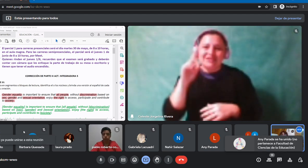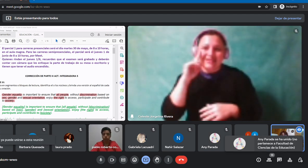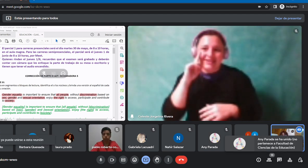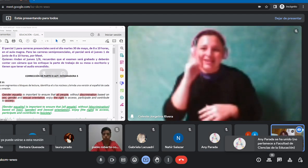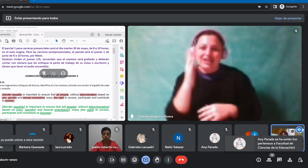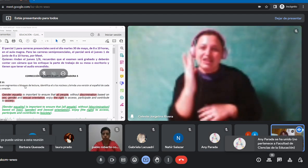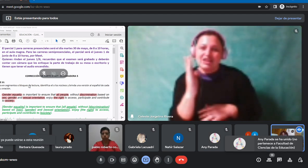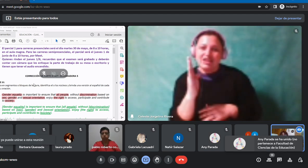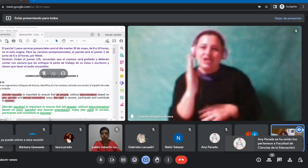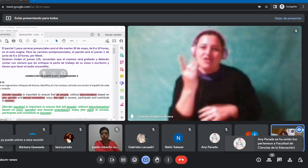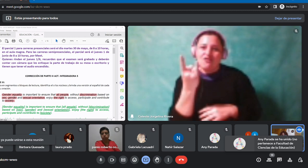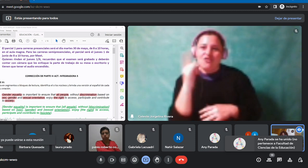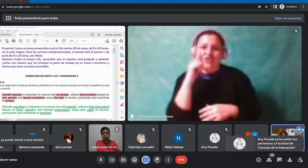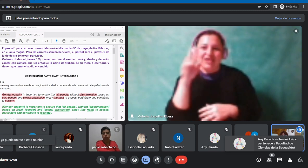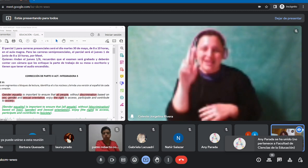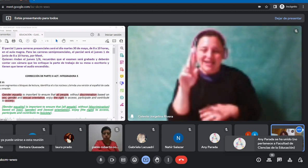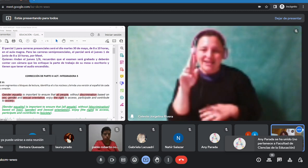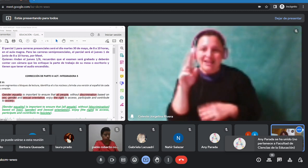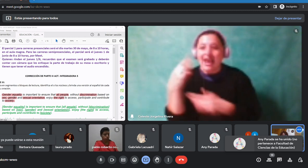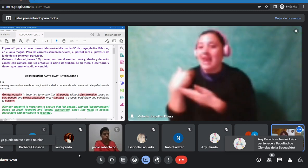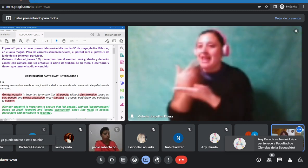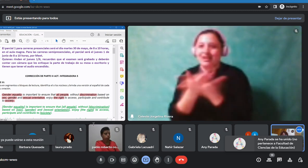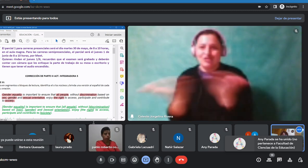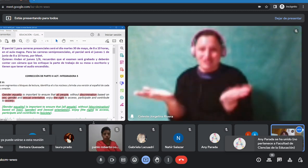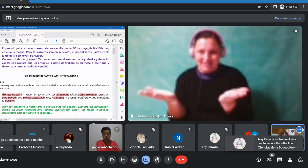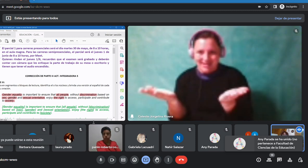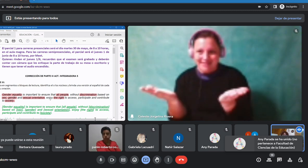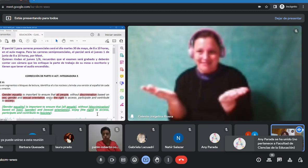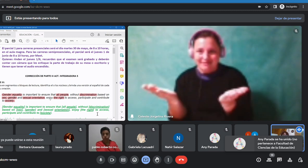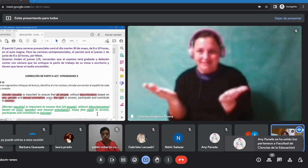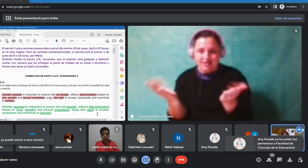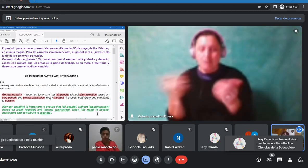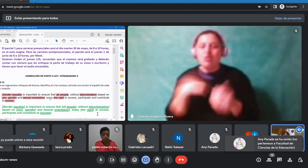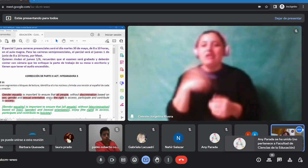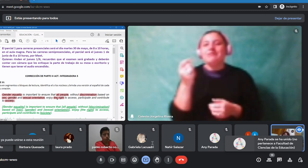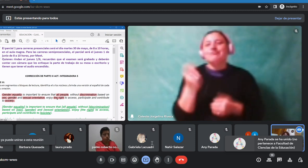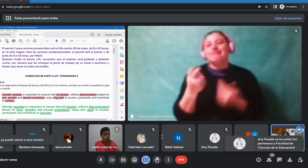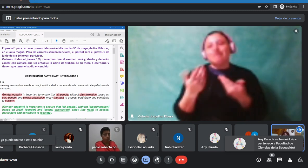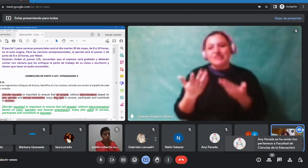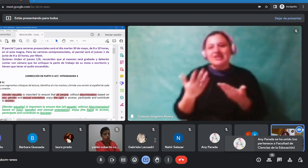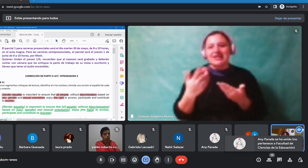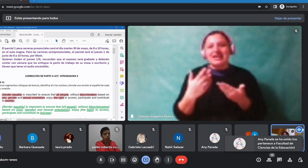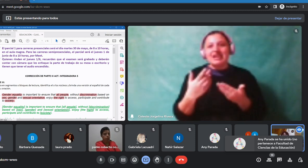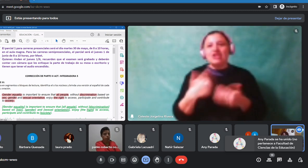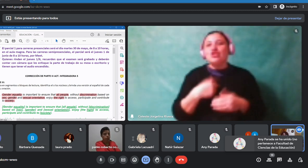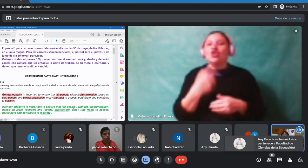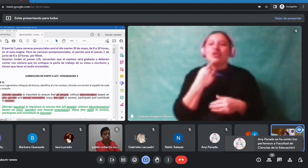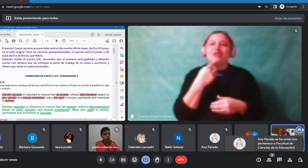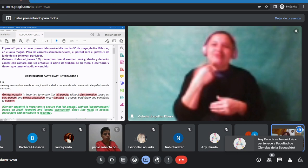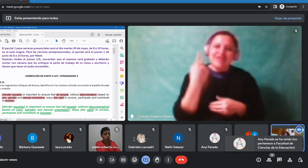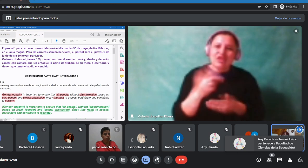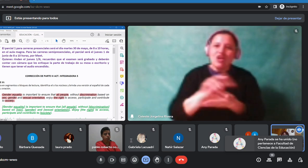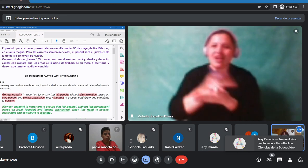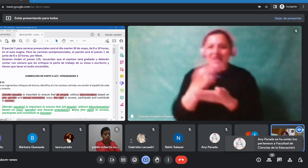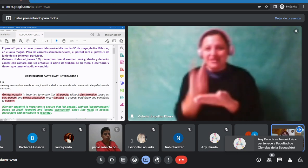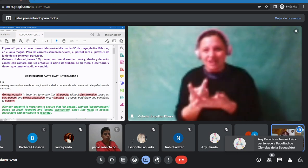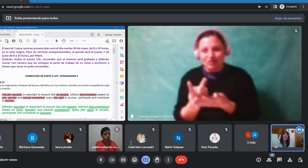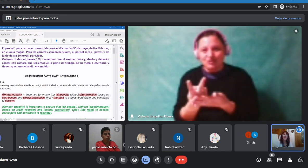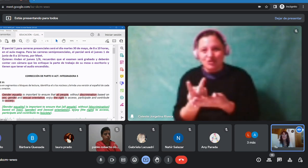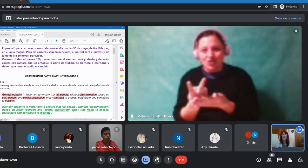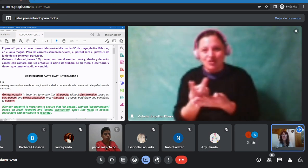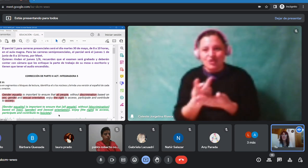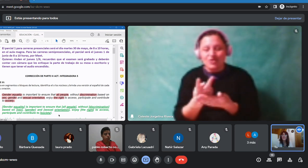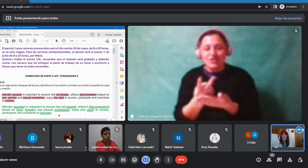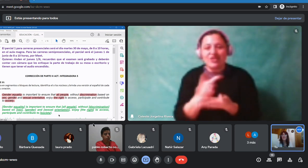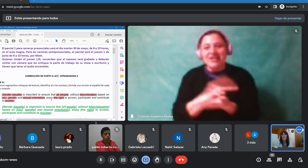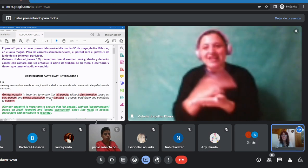Por eso yo en la traducción, como nosotros nos cambia cada una de estas, acceder a, participar a, no